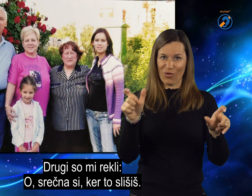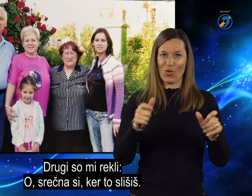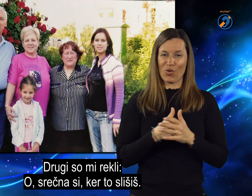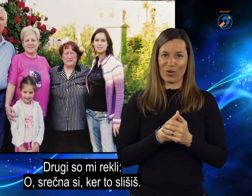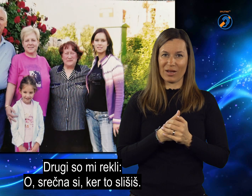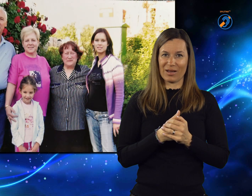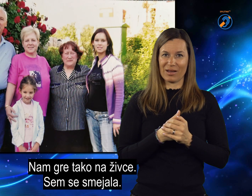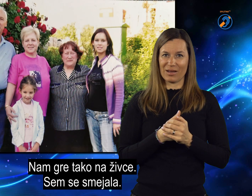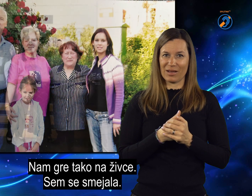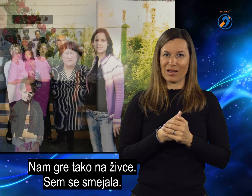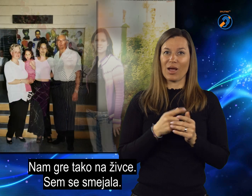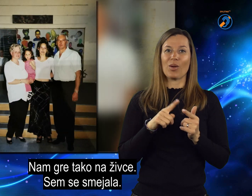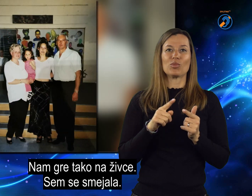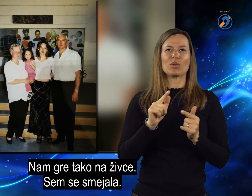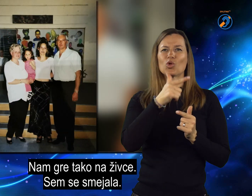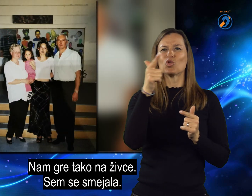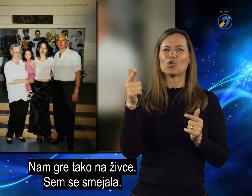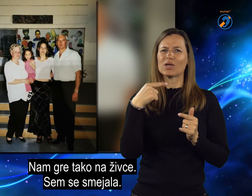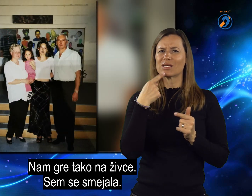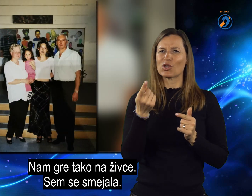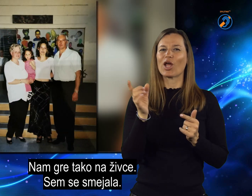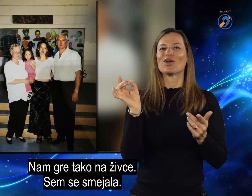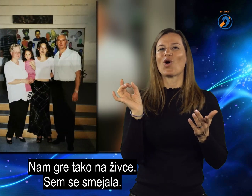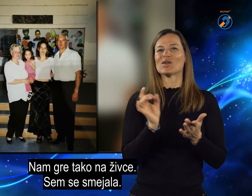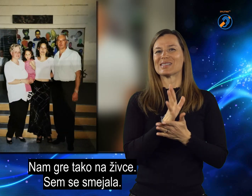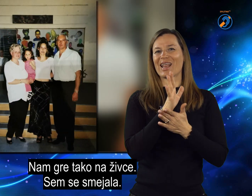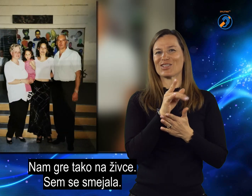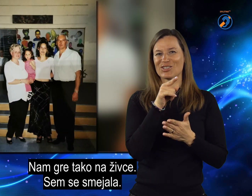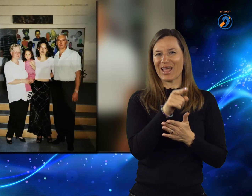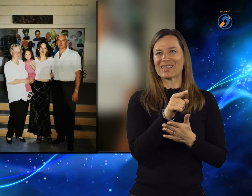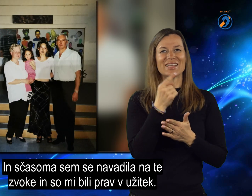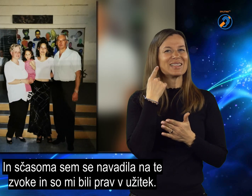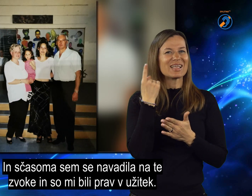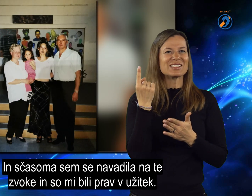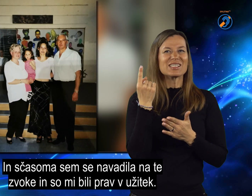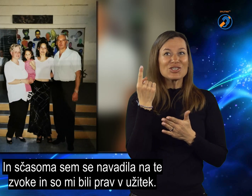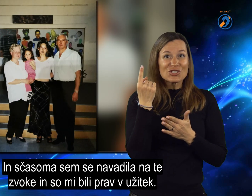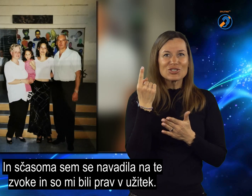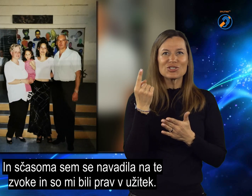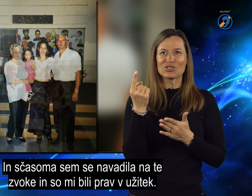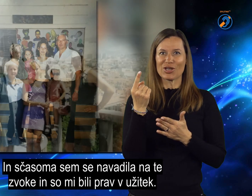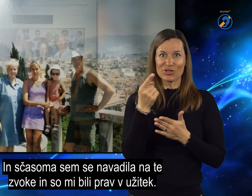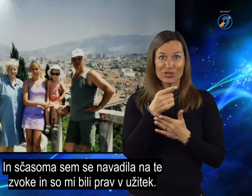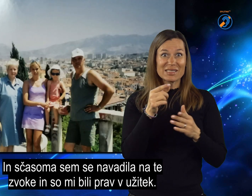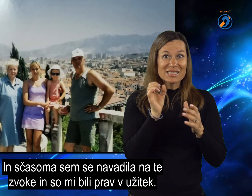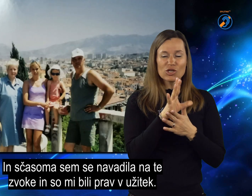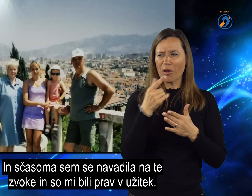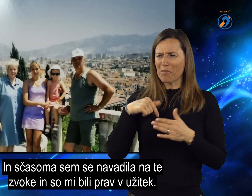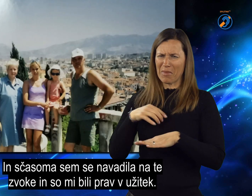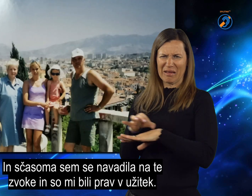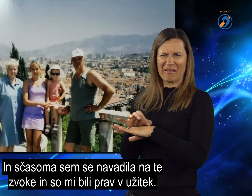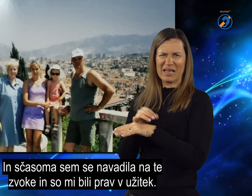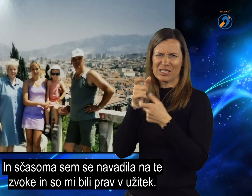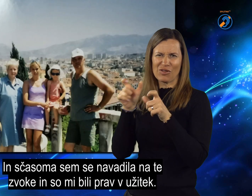srečna teta Sišita, nam je gre tako na živce. Jaz mi se smejala. In šla sem se navadila na te